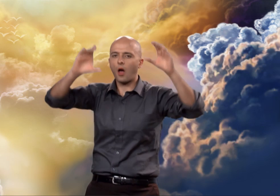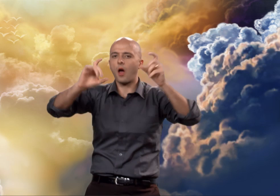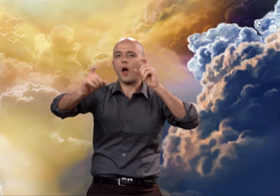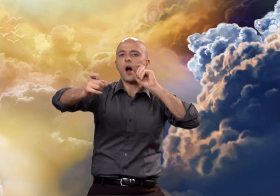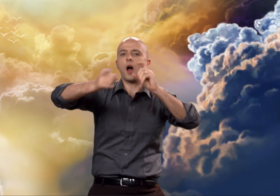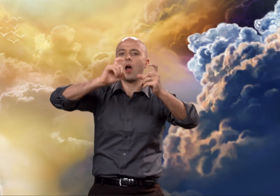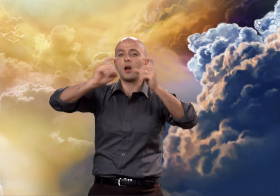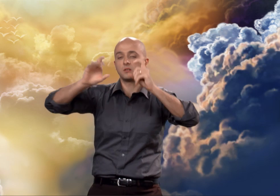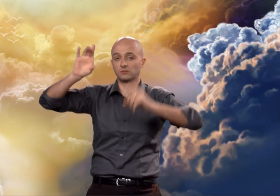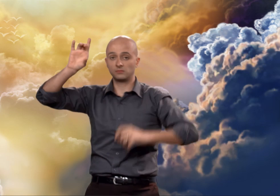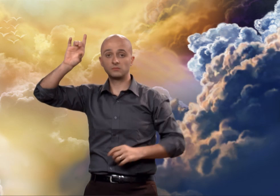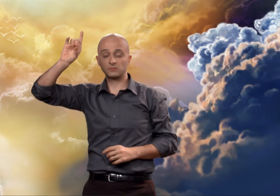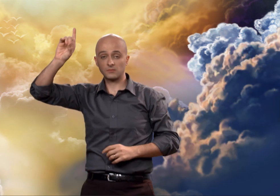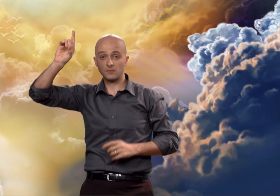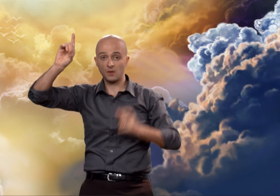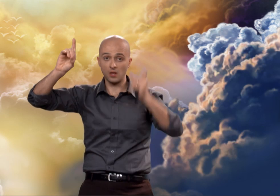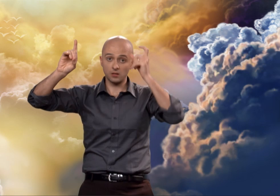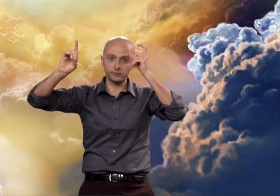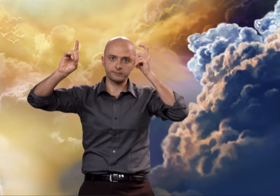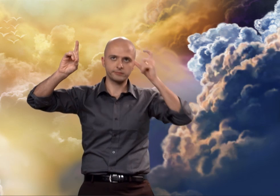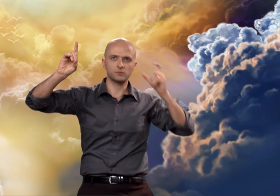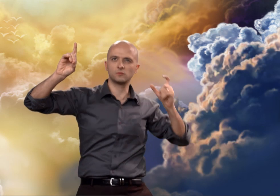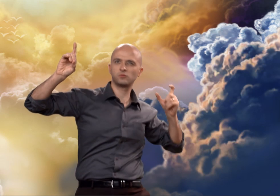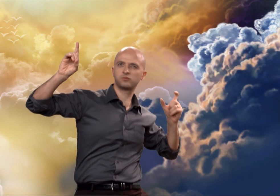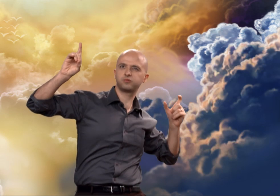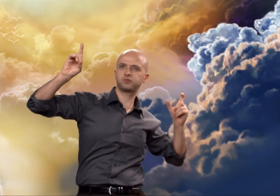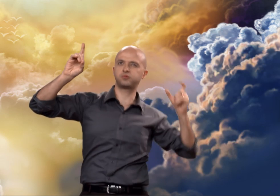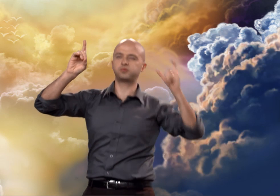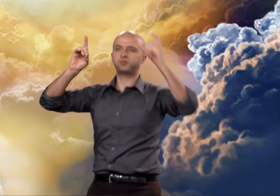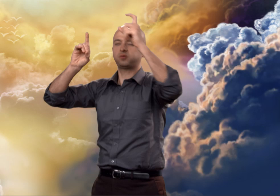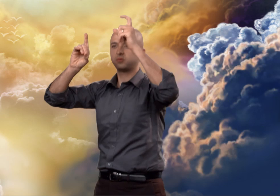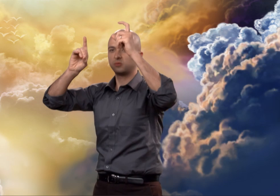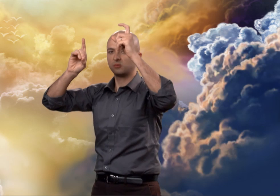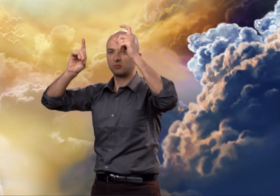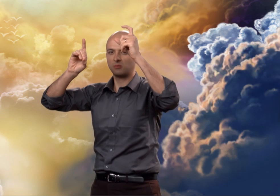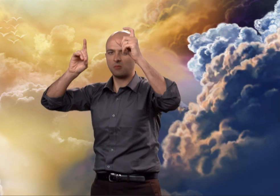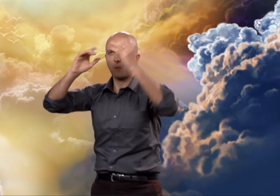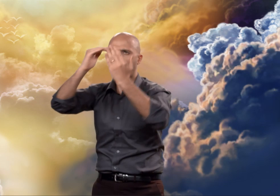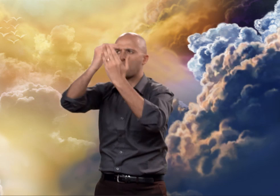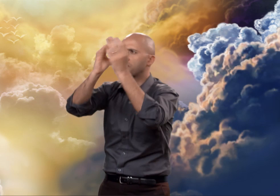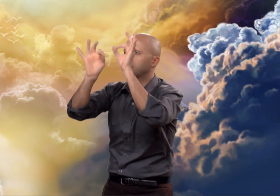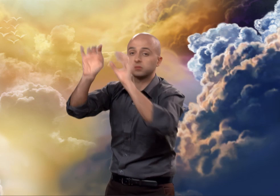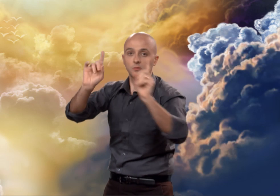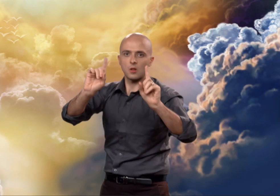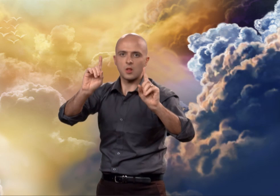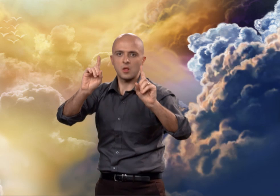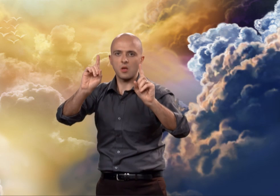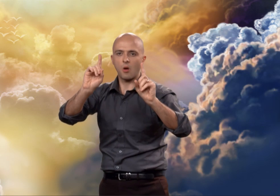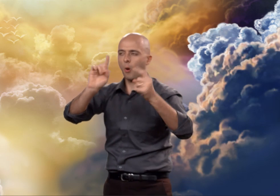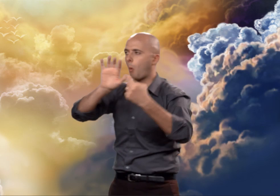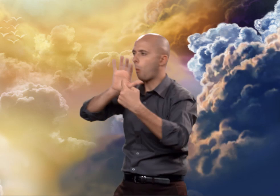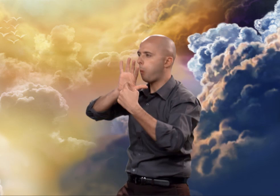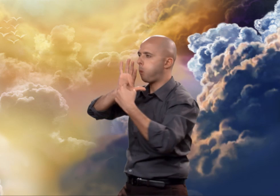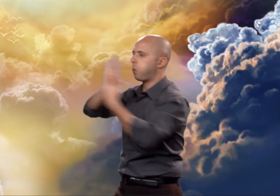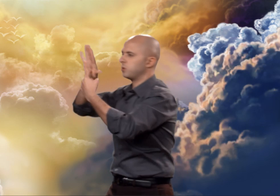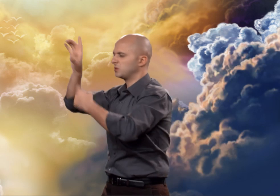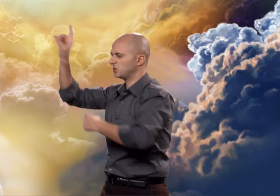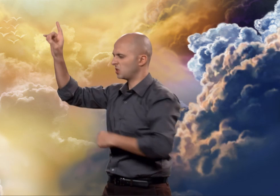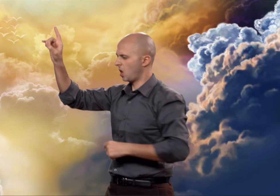pessoas se reúnem para adorar a Deus e trabalha com dedicação a fim de controlar a mente dos adoradores. Quando